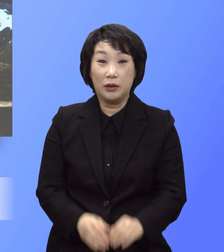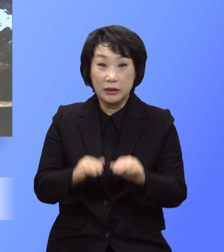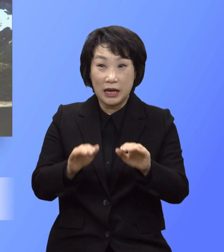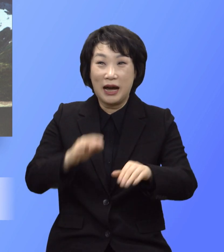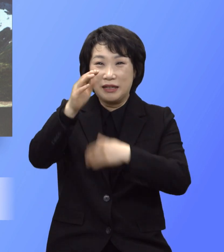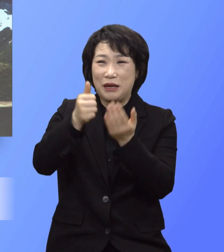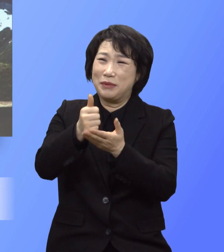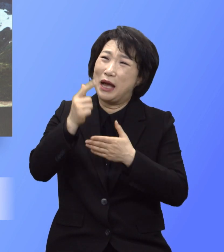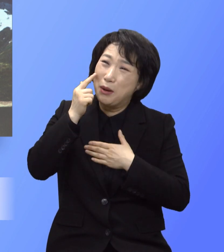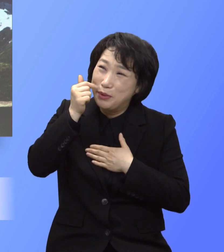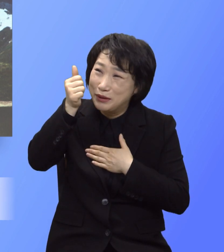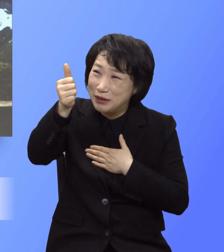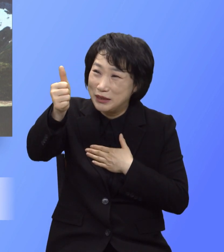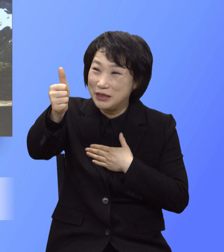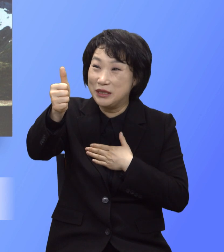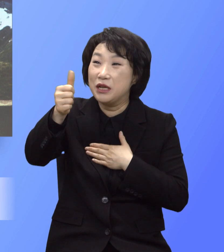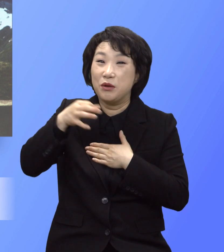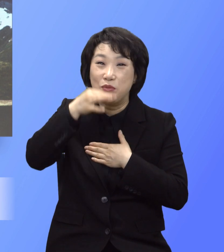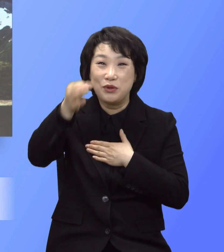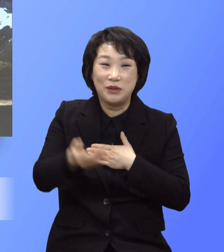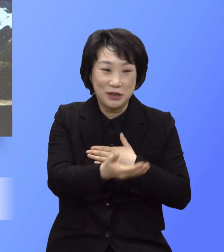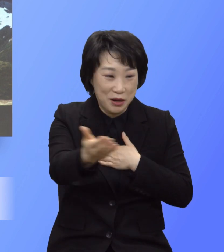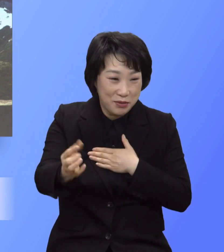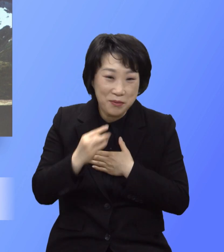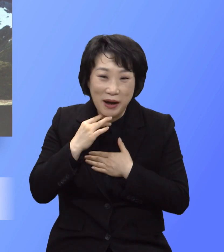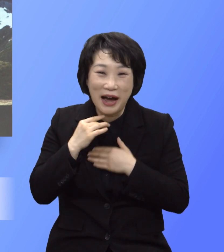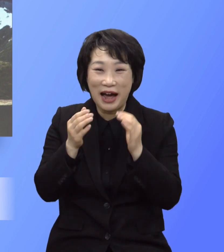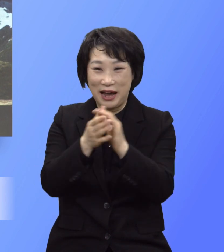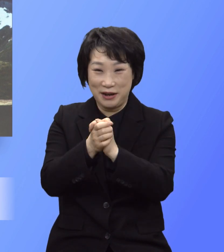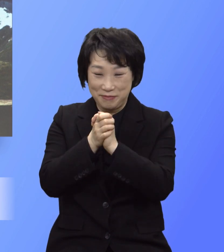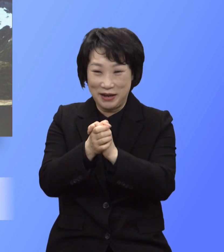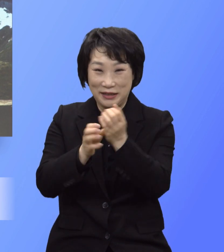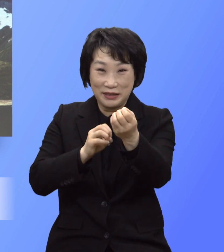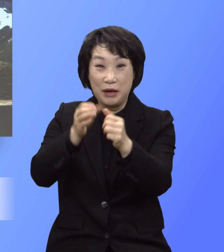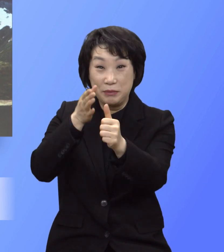하나님을 아버지라고 부르는 사람만 아멘합시다.